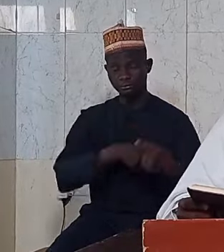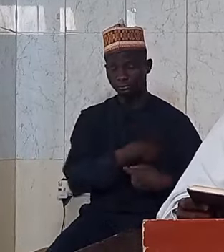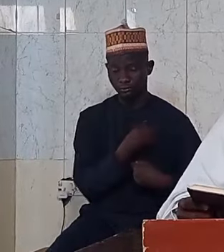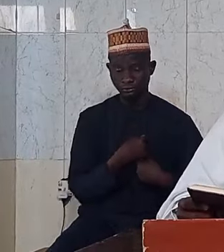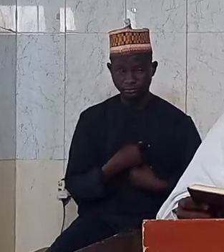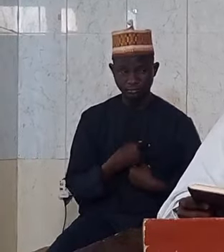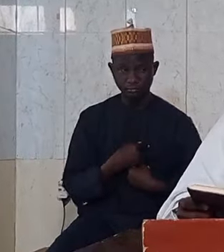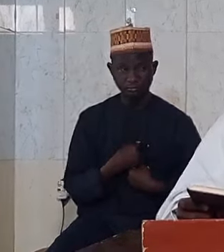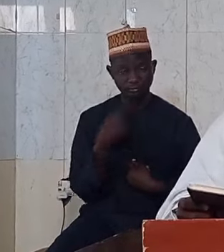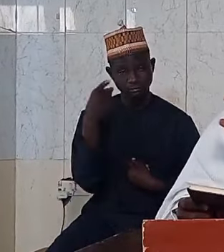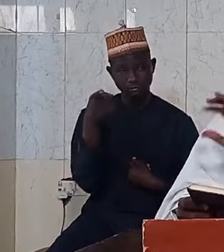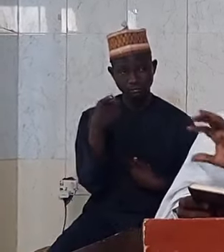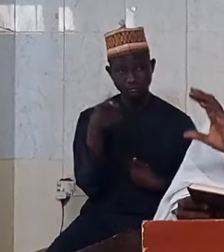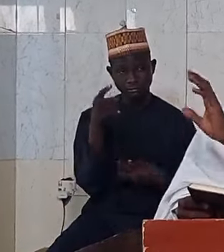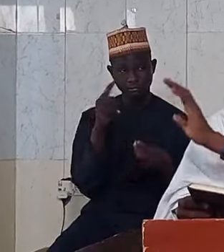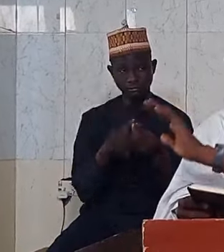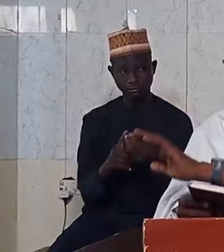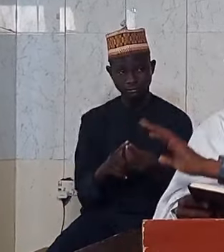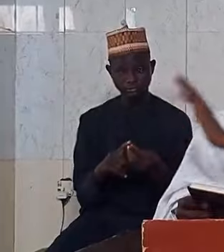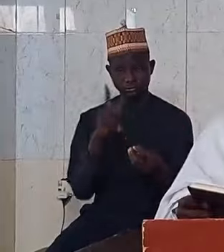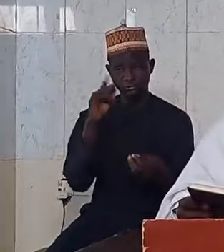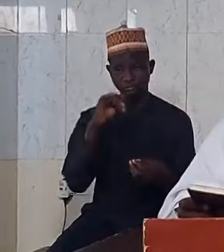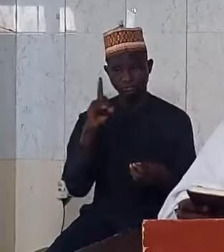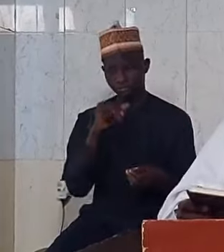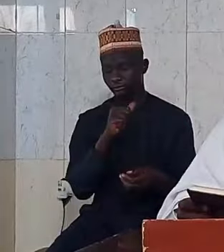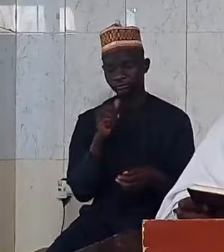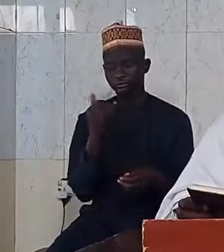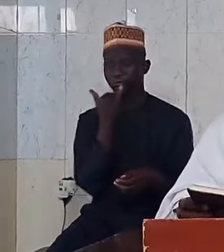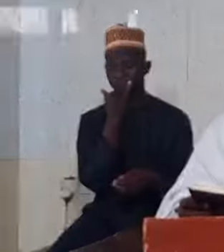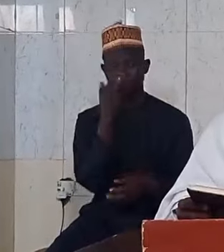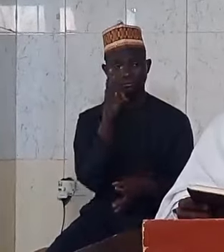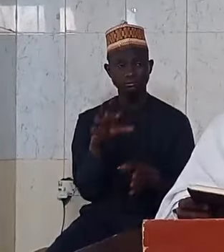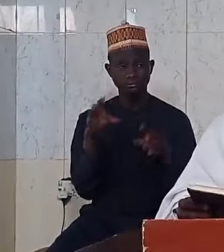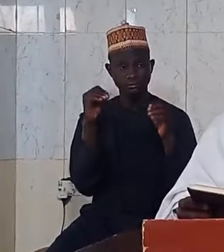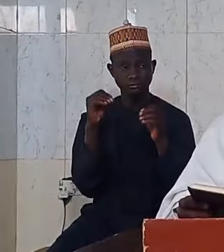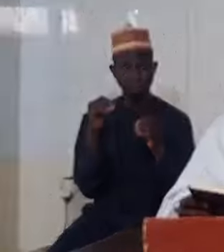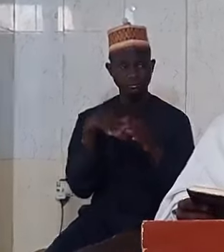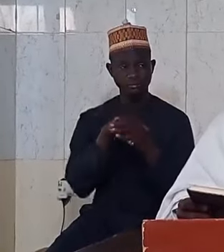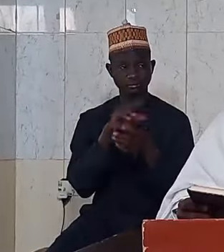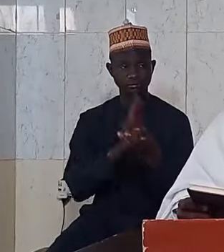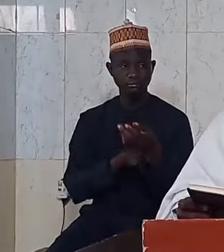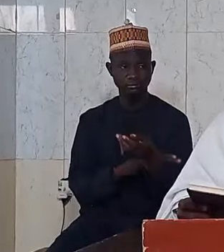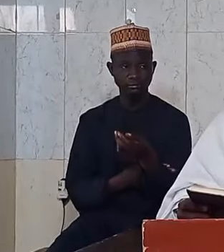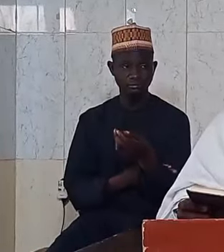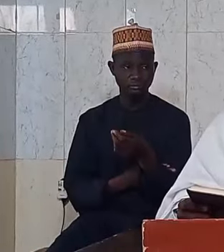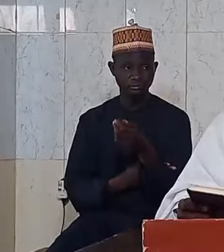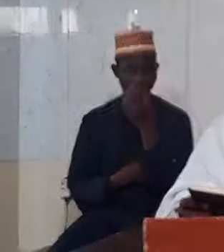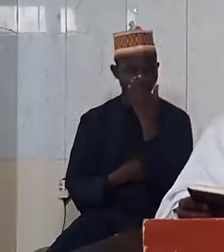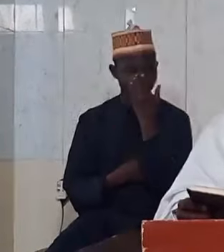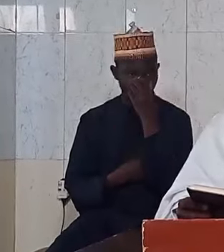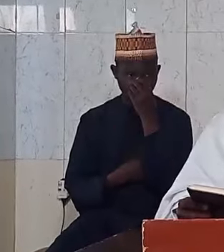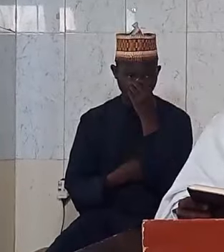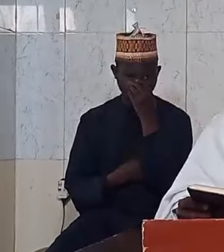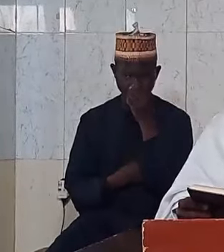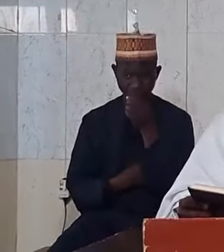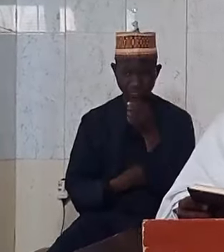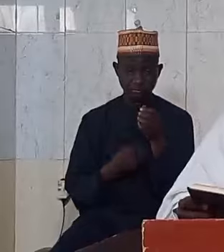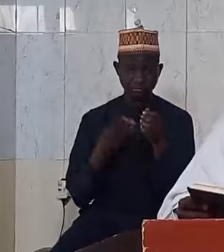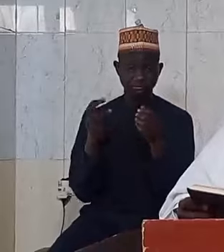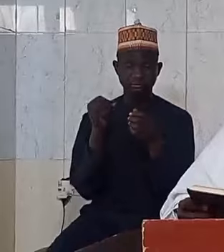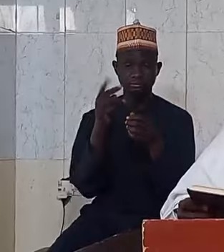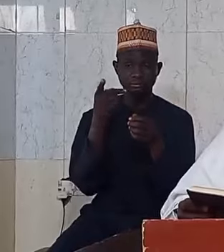kintsi domin kai yana da daukar fassara mai kyau da kuma mu'mini amma an ka tashi mu yanzu a Hausa ba mu kalmar makirci